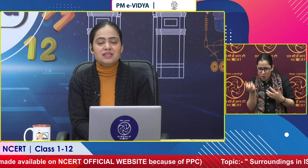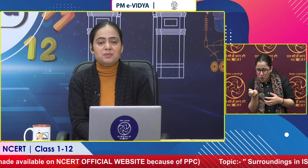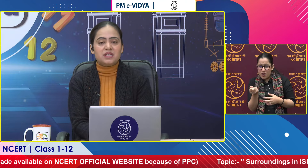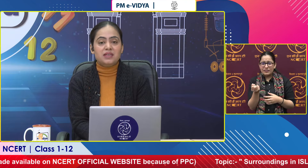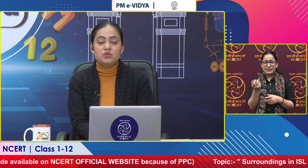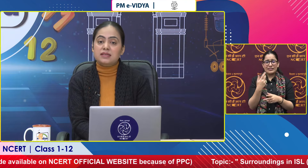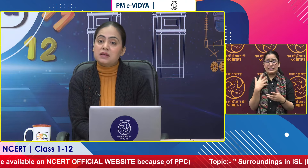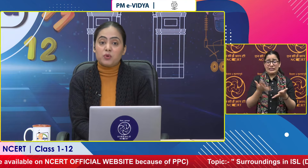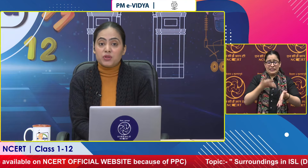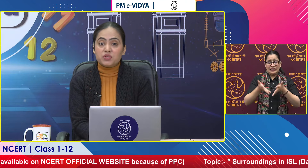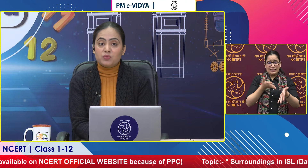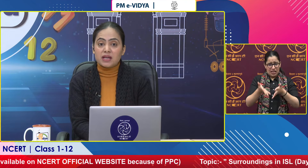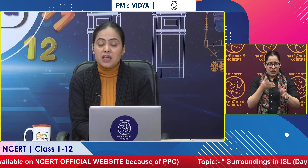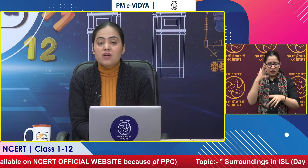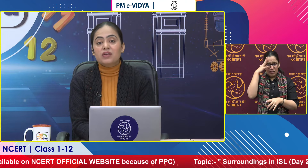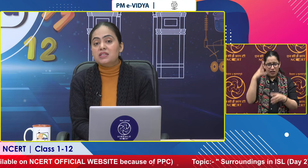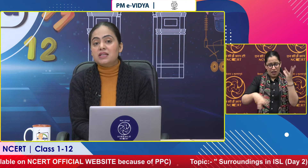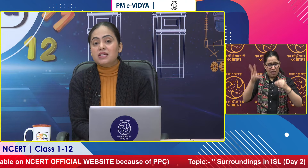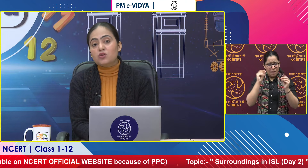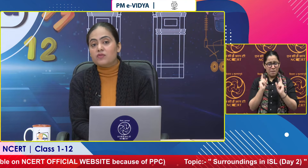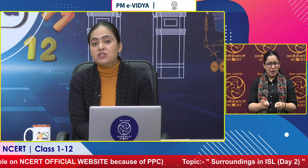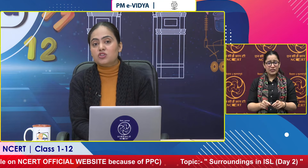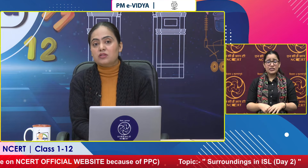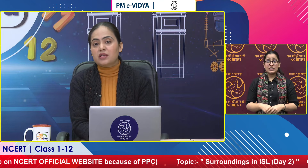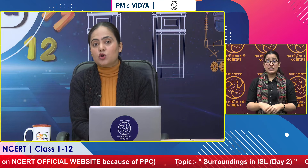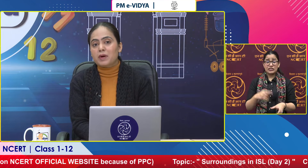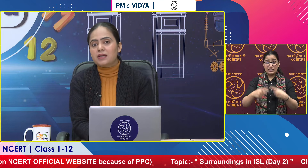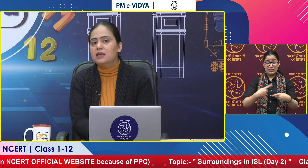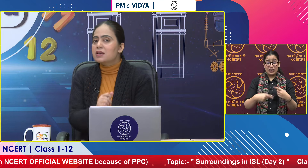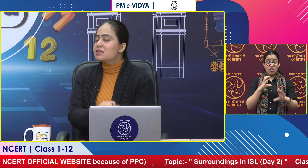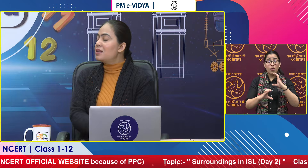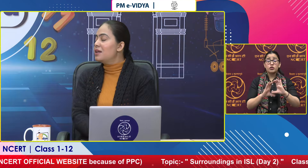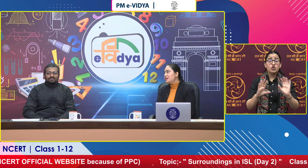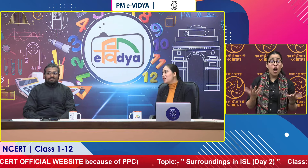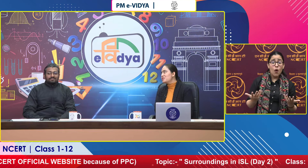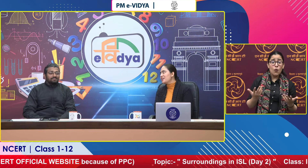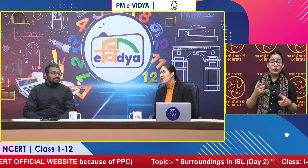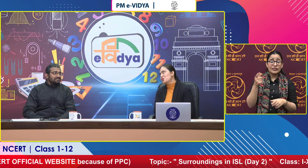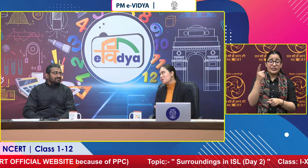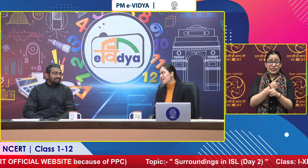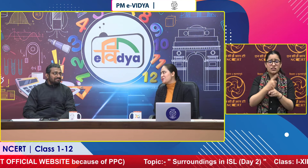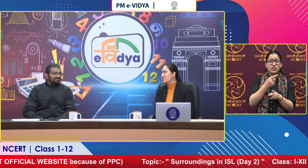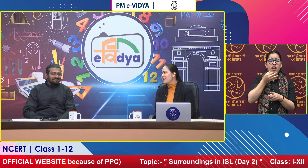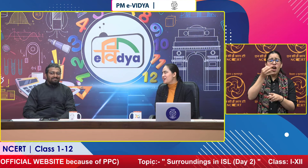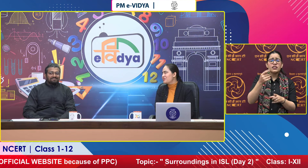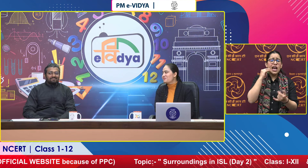सब साइंस सीखने बहुत ज़रूरी है, वरना डेली की कॉन्वर्सेशन नहीं हो पाएगी। सर, इन्हें हम साइन लैंग्वेज में कैसे बताएंगे?